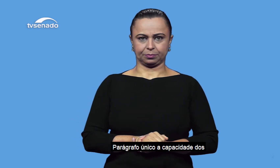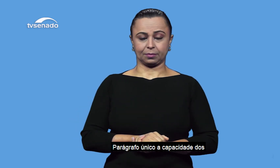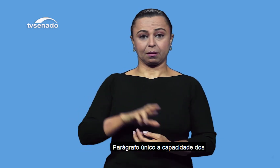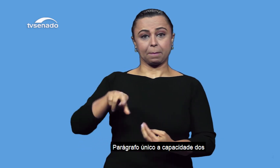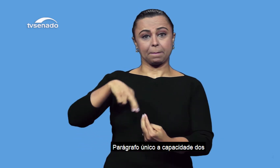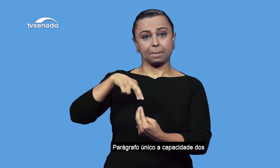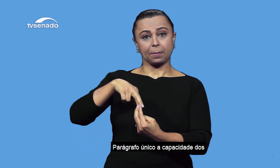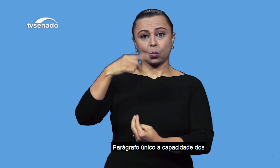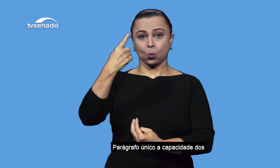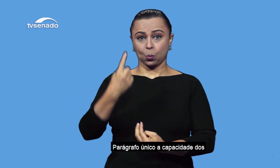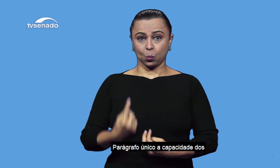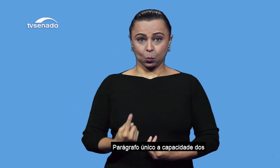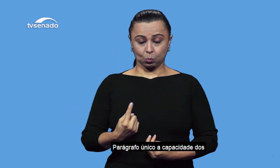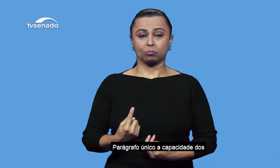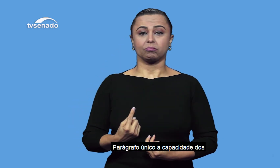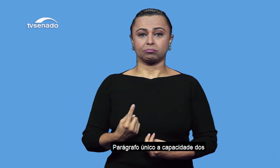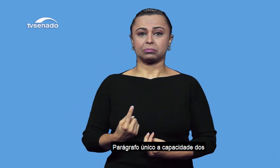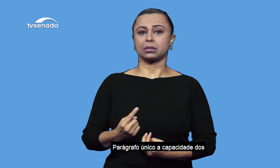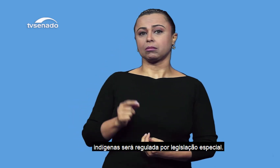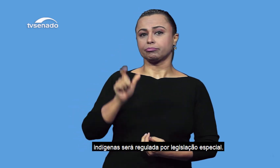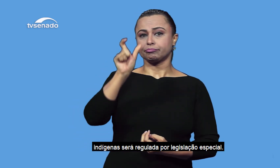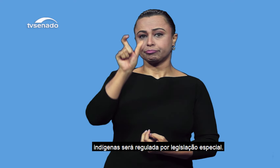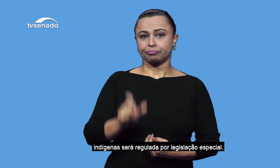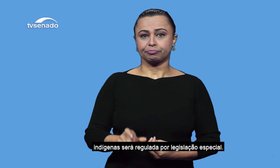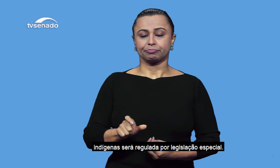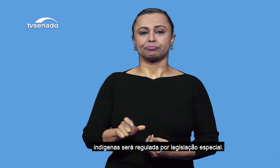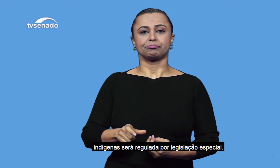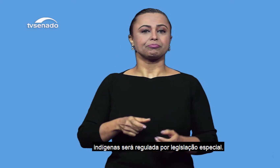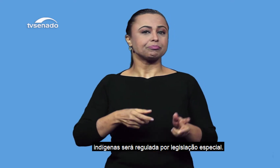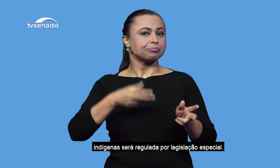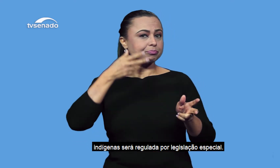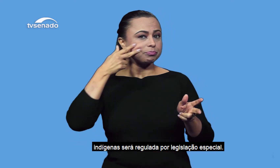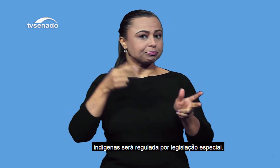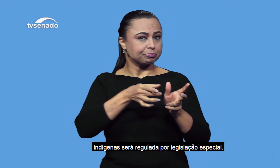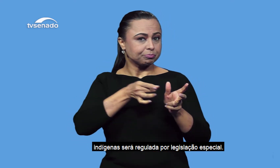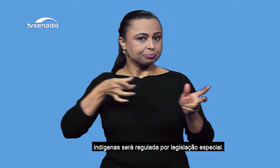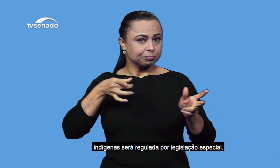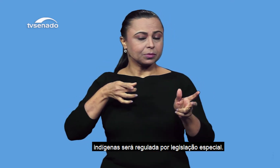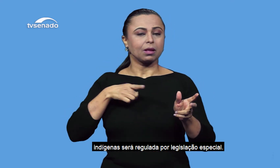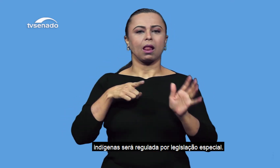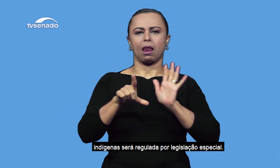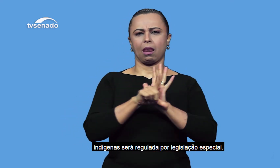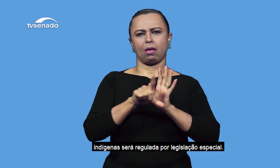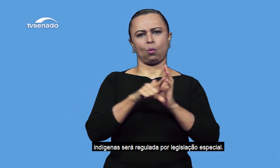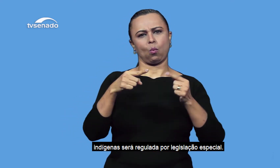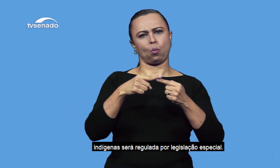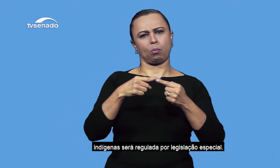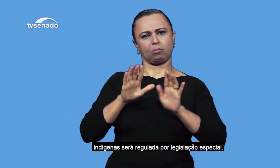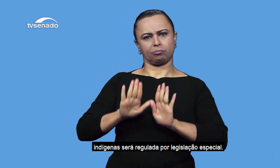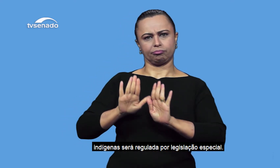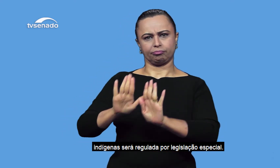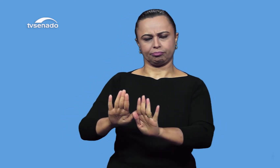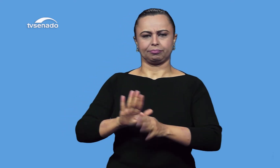parágrafo único a capacidade dos indígenas será regulada por legislação especial